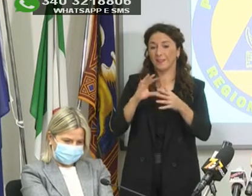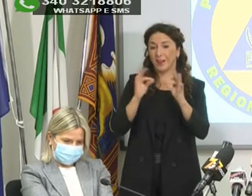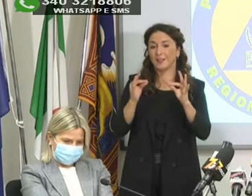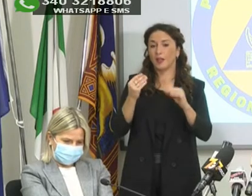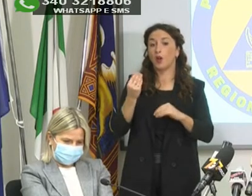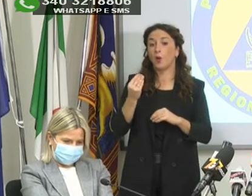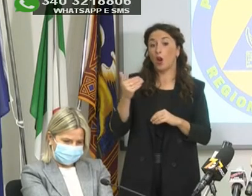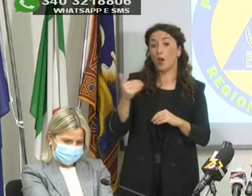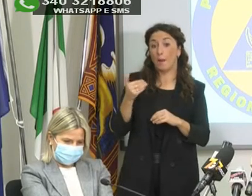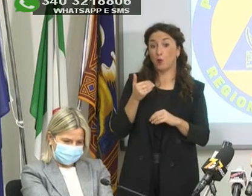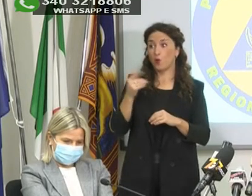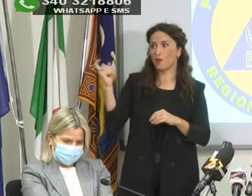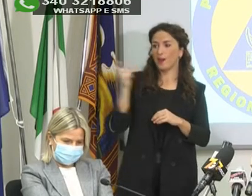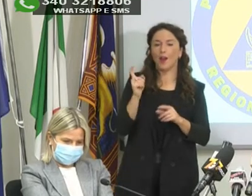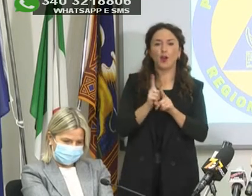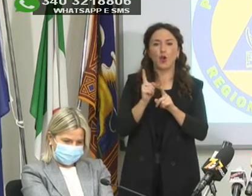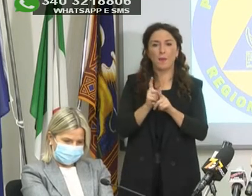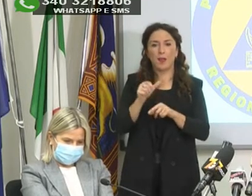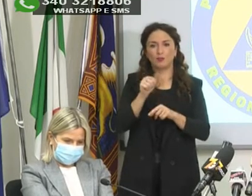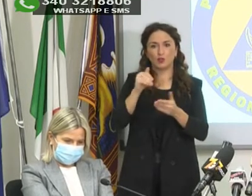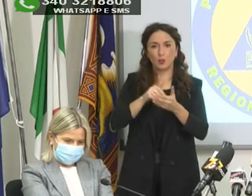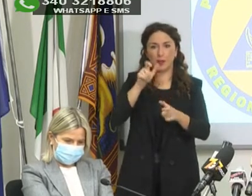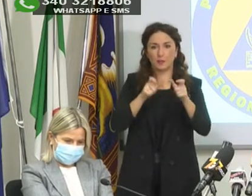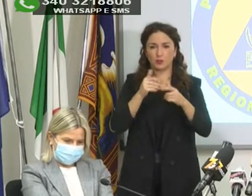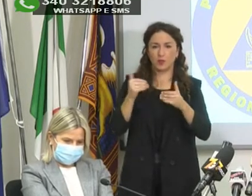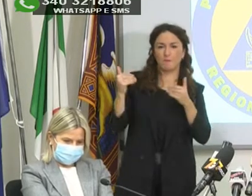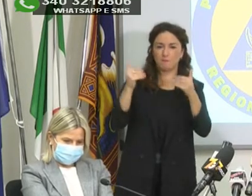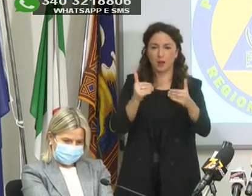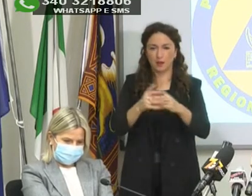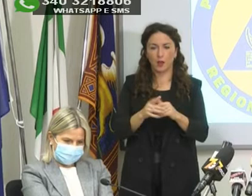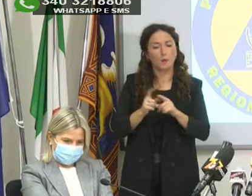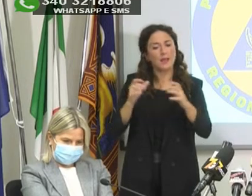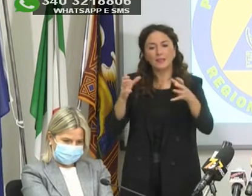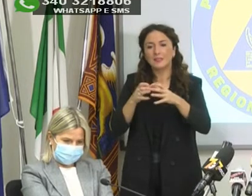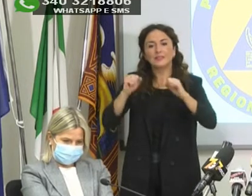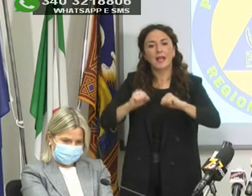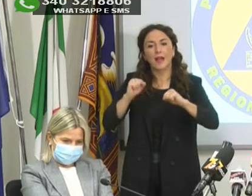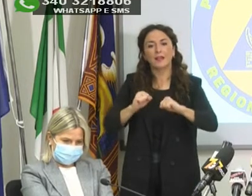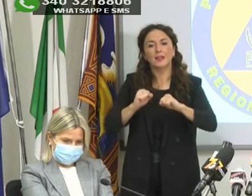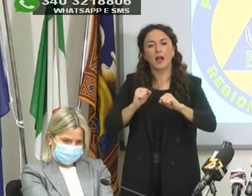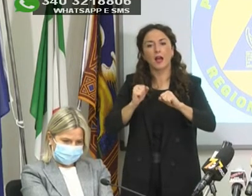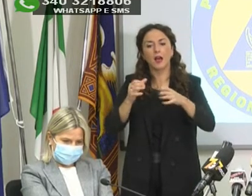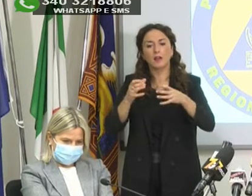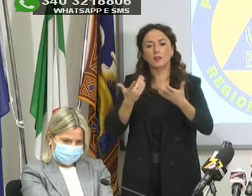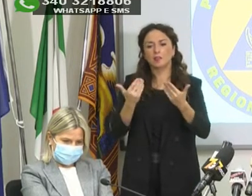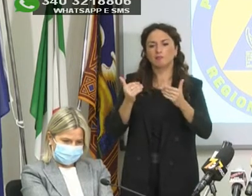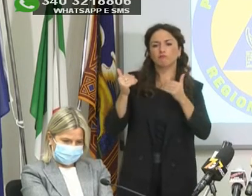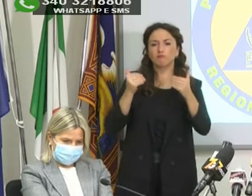arrivassero 100.000 uomini in più. Quando questa sanità scende in campo è come arrivino 100.000,